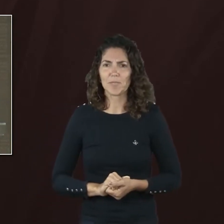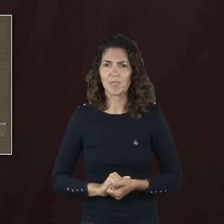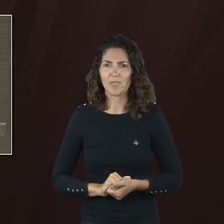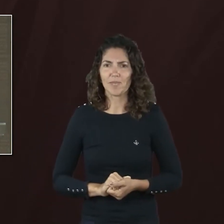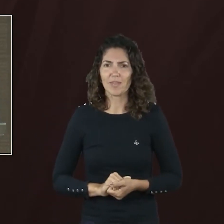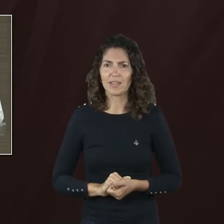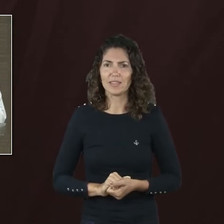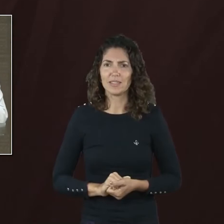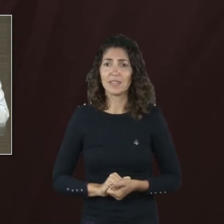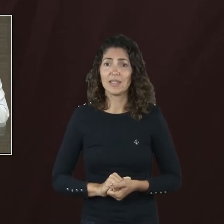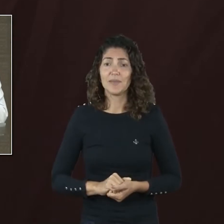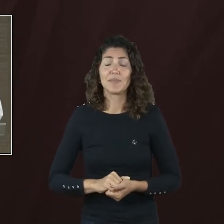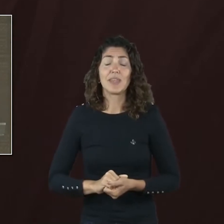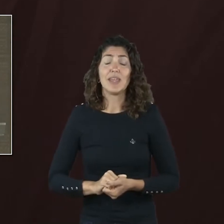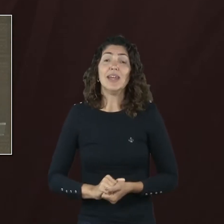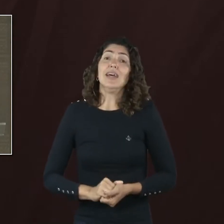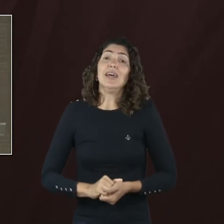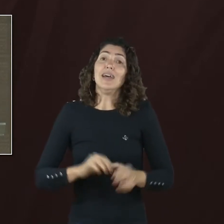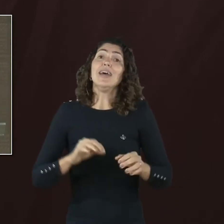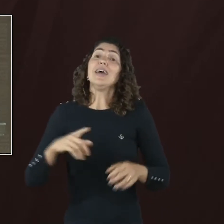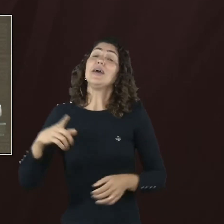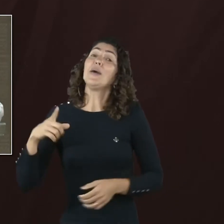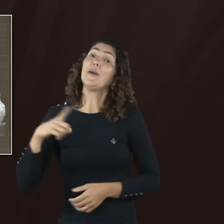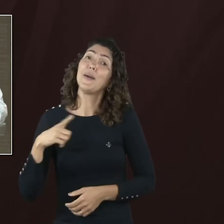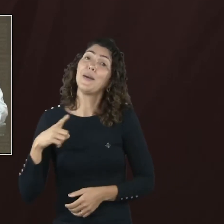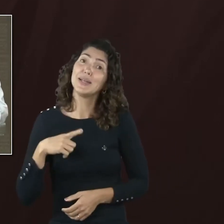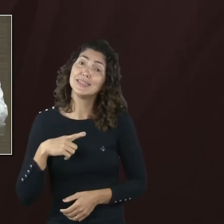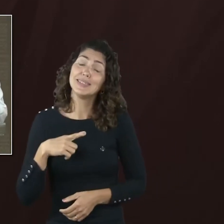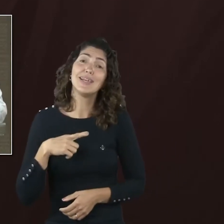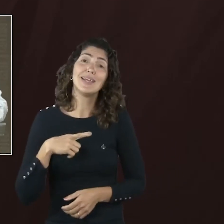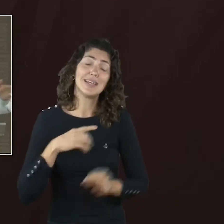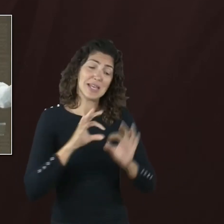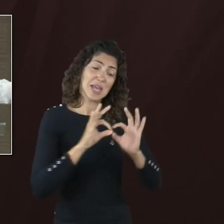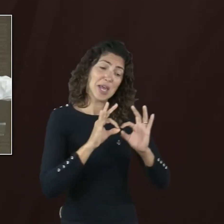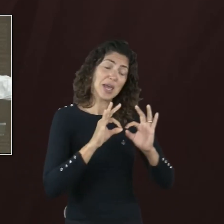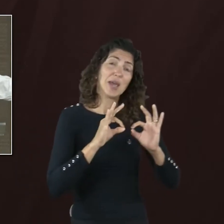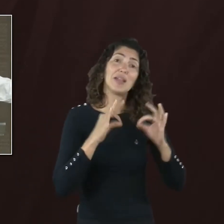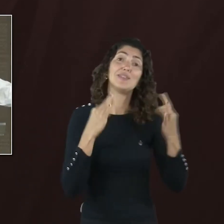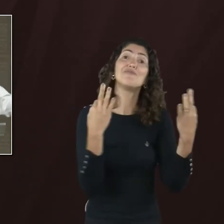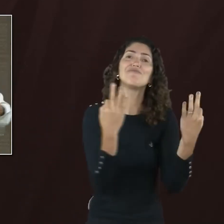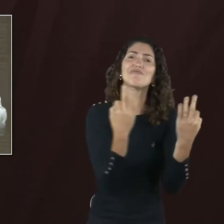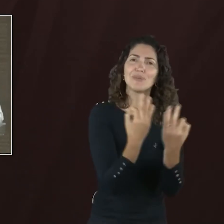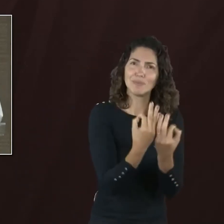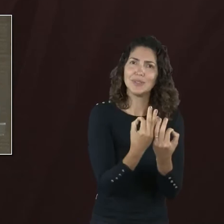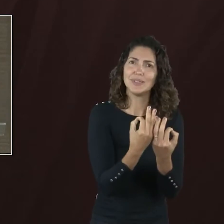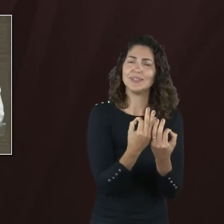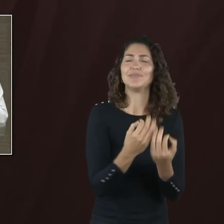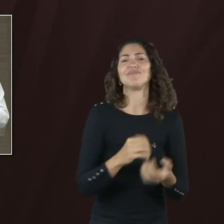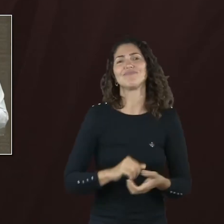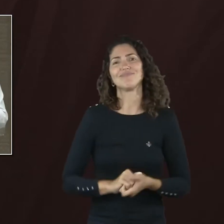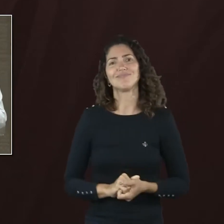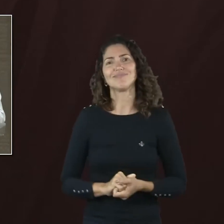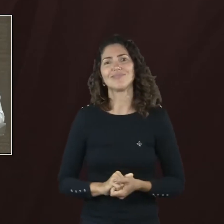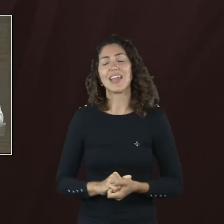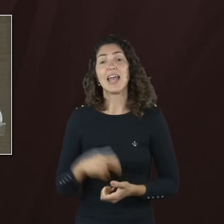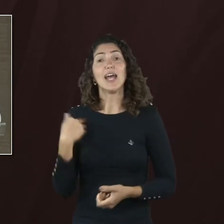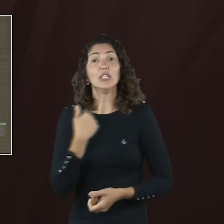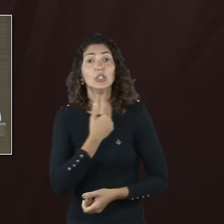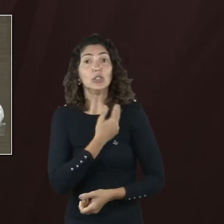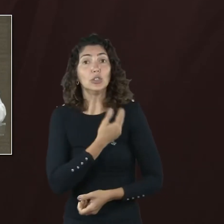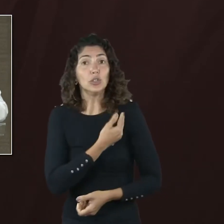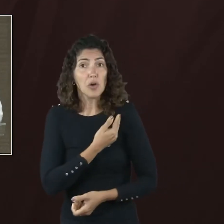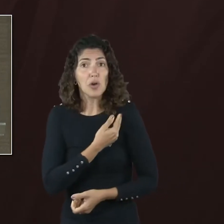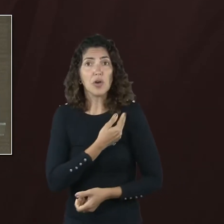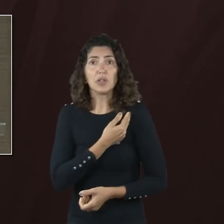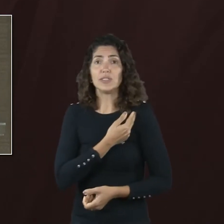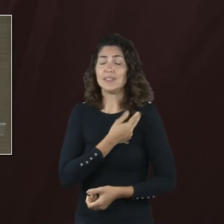mulher. Irmãos, nós viemos de Cristo. Quando Cristo morreu na cruz, ao seu lado, um soldado furou-lhe o seu